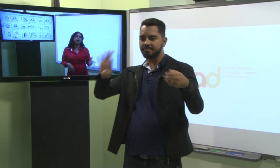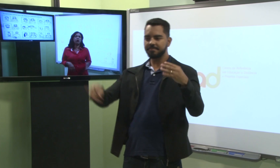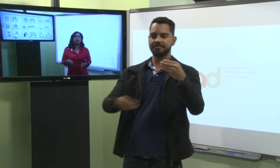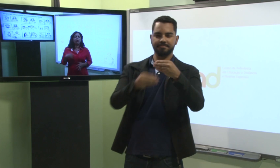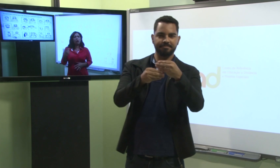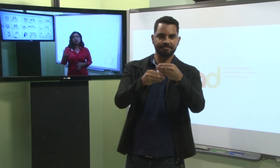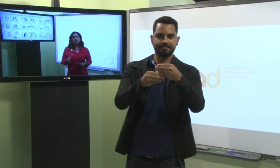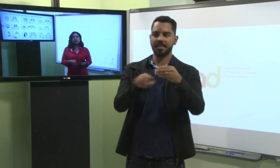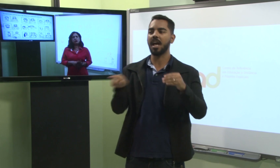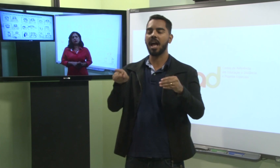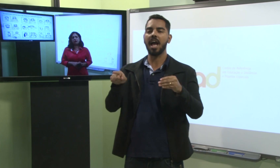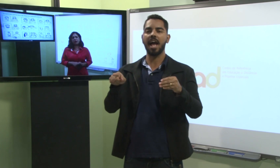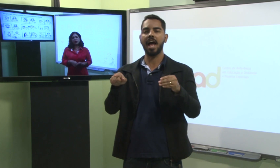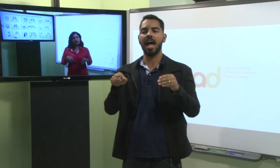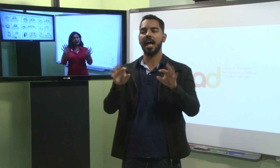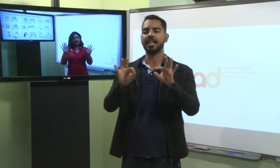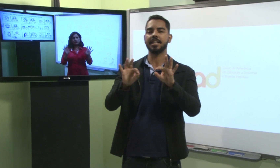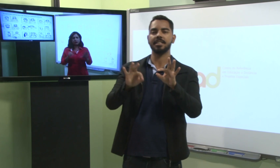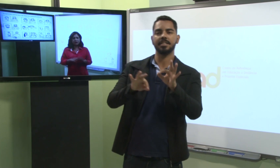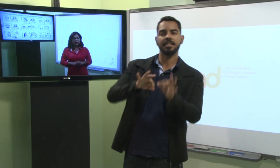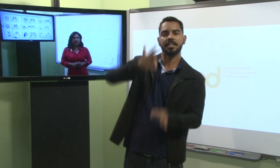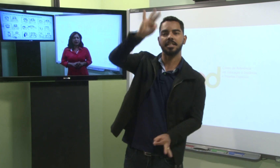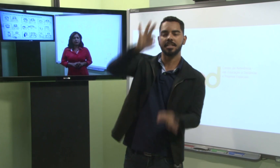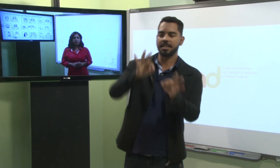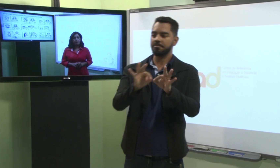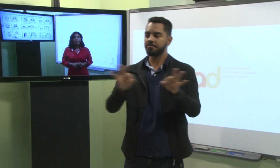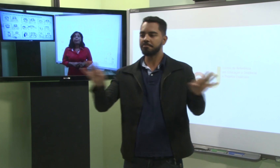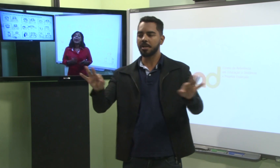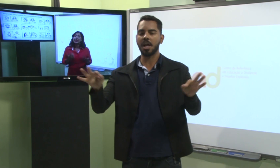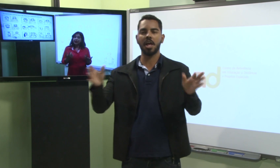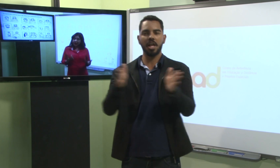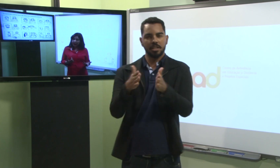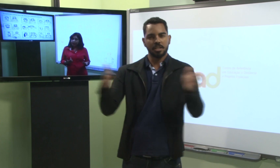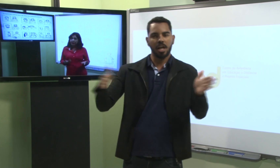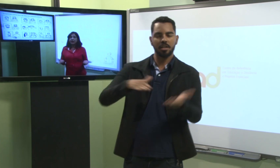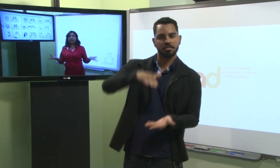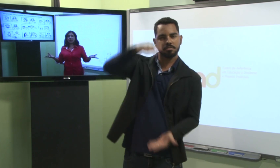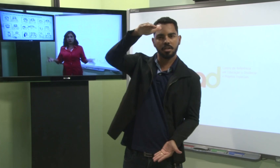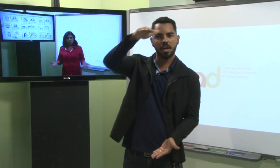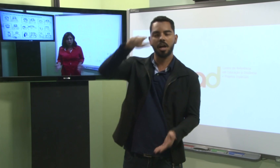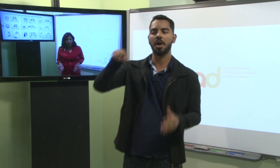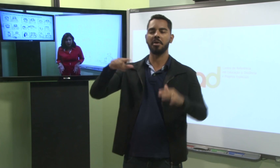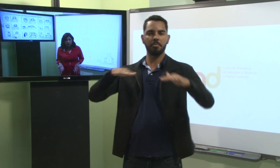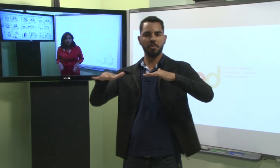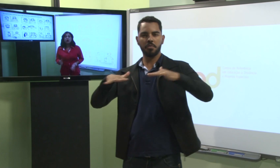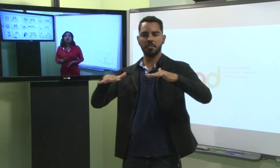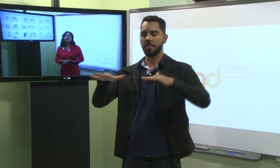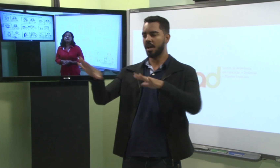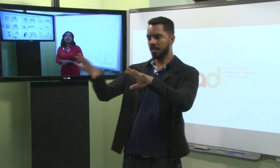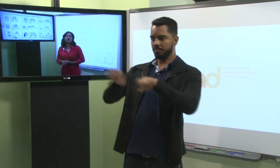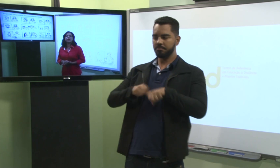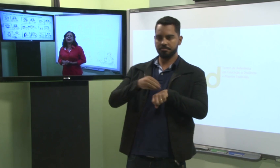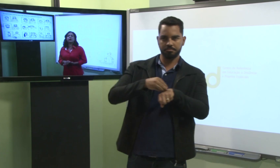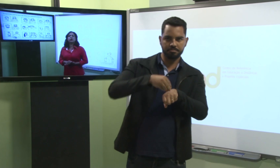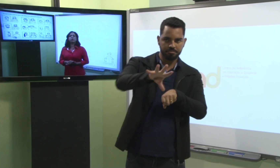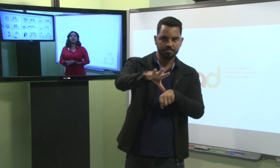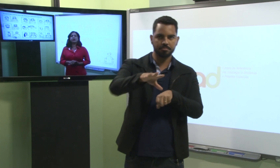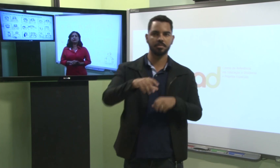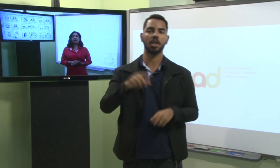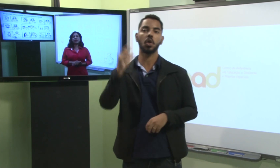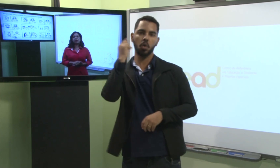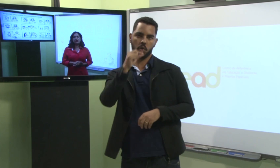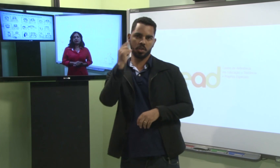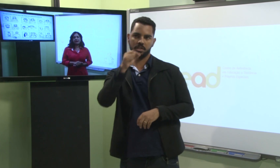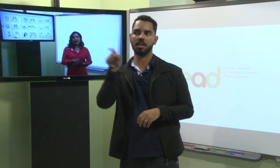a forma ou o tipo de movimento que está sendo representado. E, segundo quadros, os classificadores podem